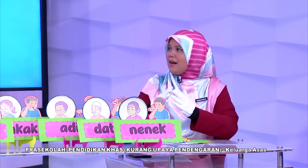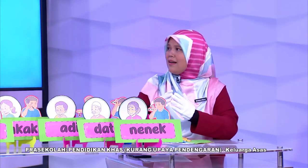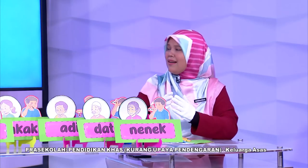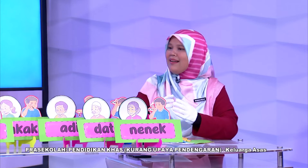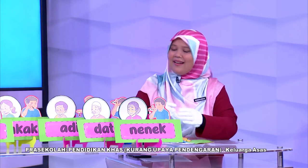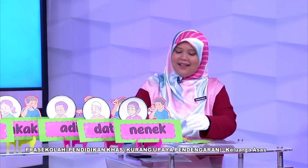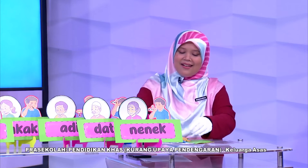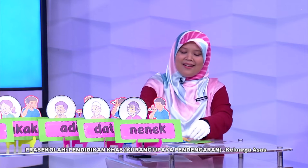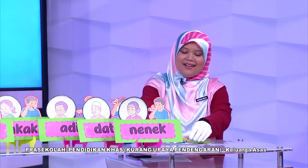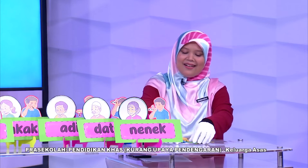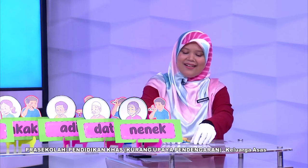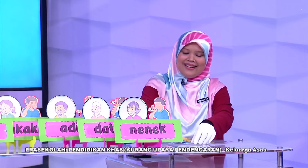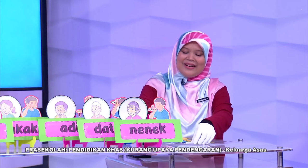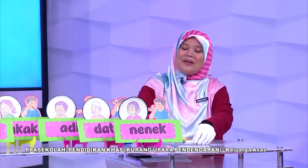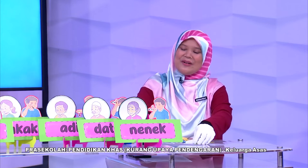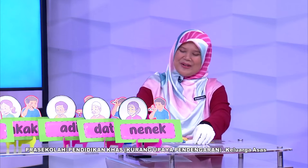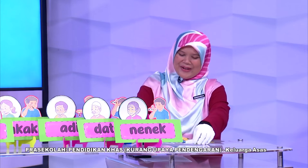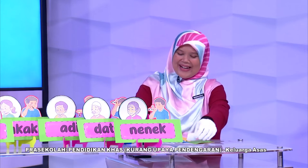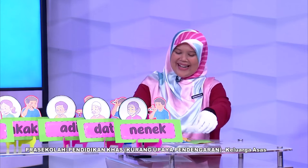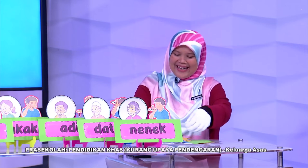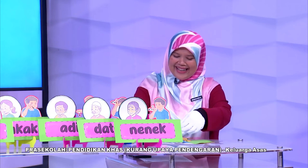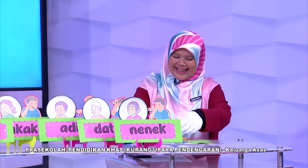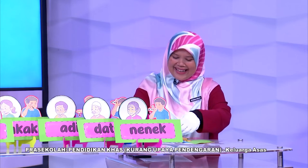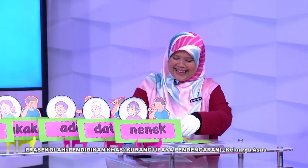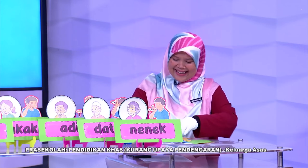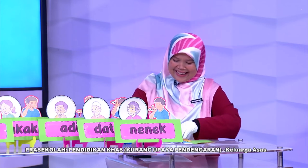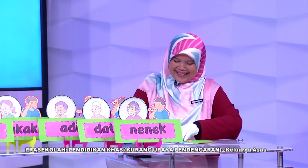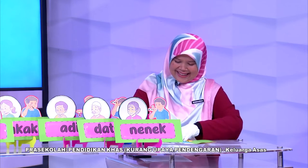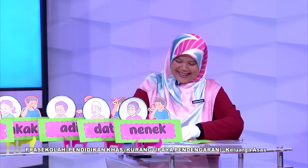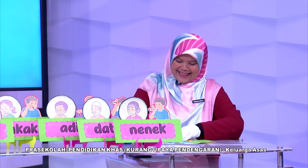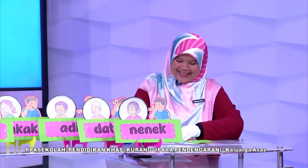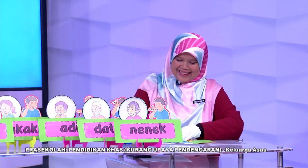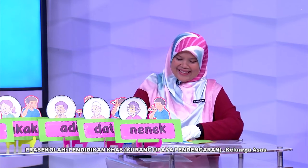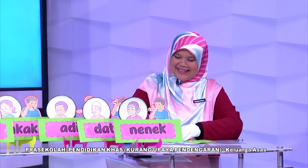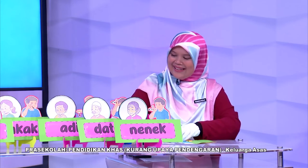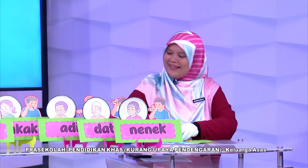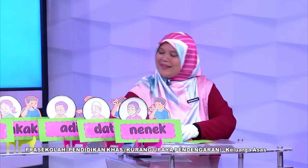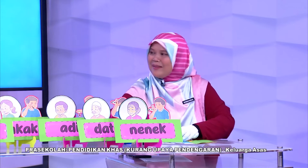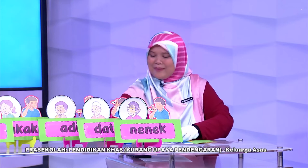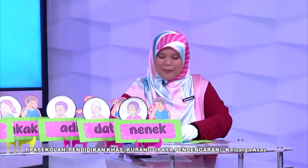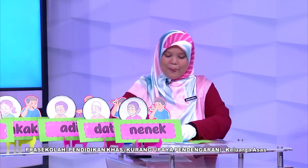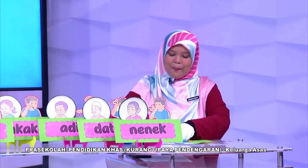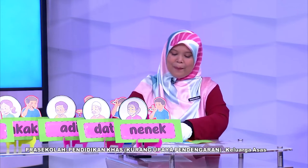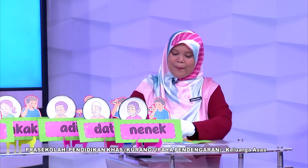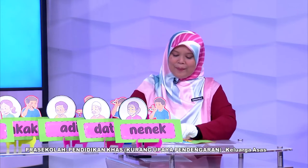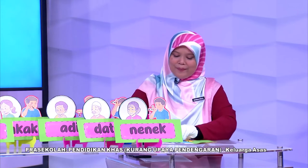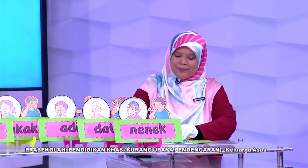C Goa Jepang canang baik ohhh sini Kak rumah itu kalau macam Ayah minta tolong Ai